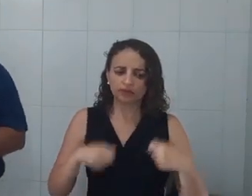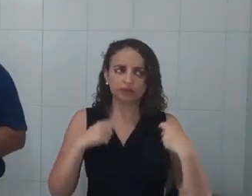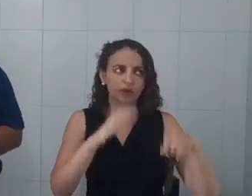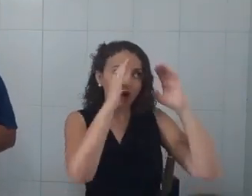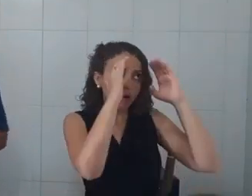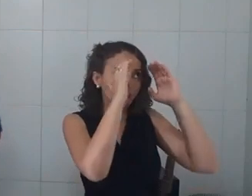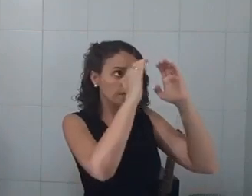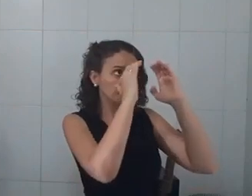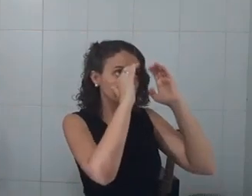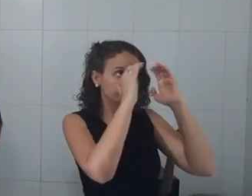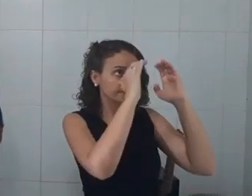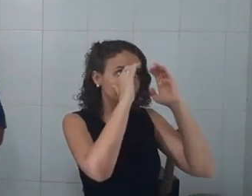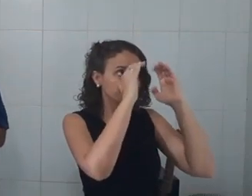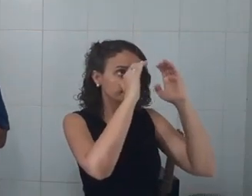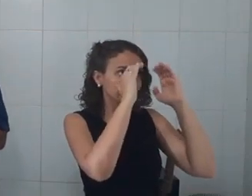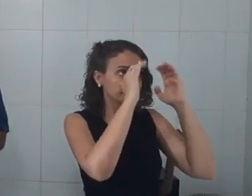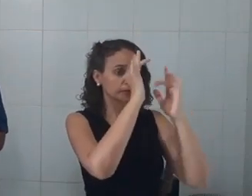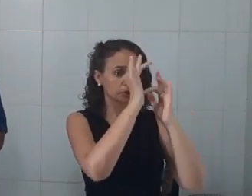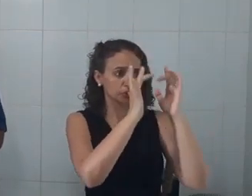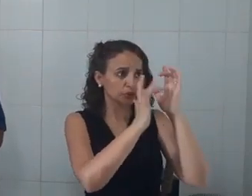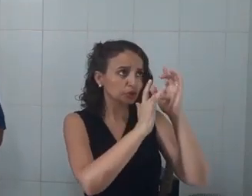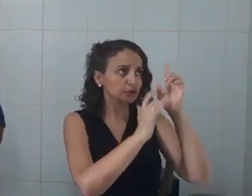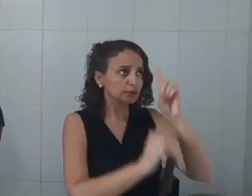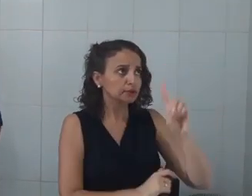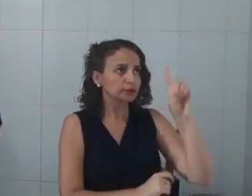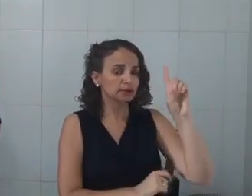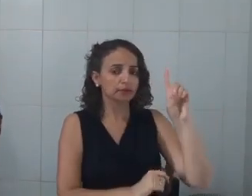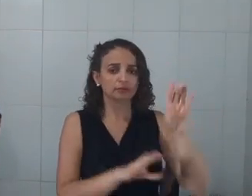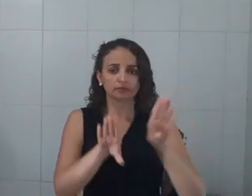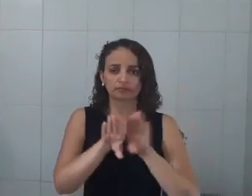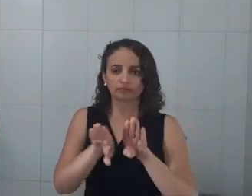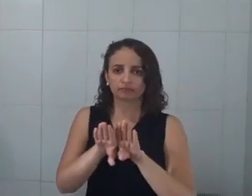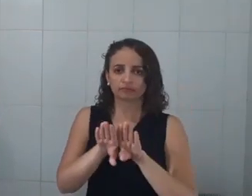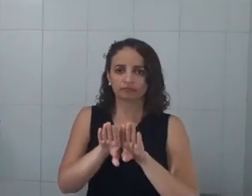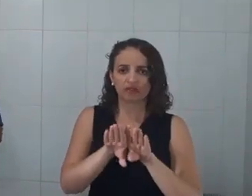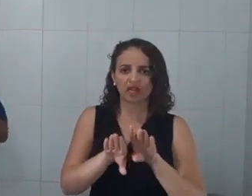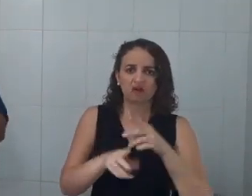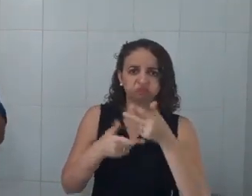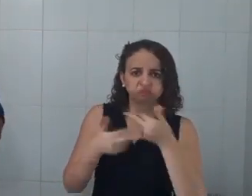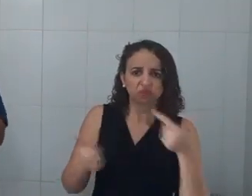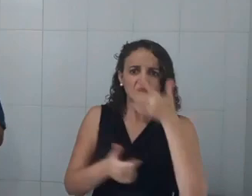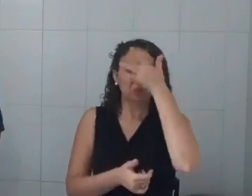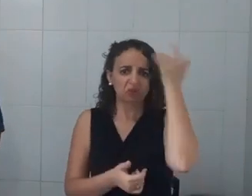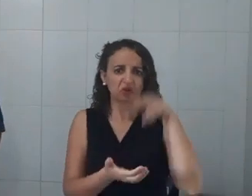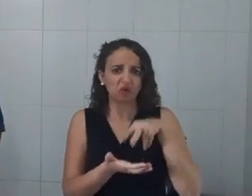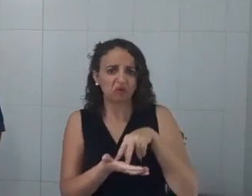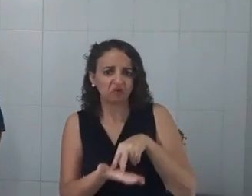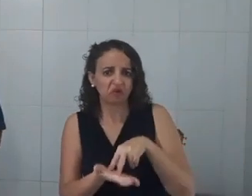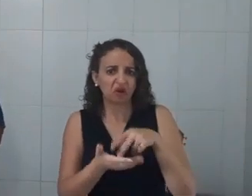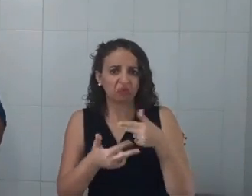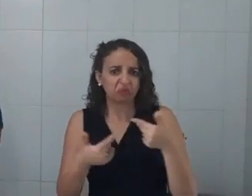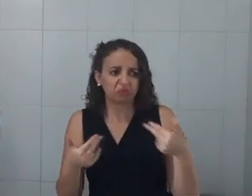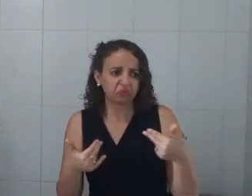e em Jesus Cristo. Muitas pessoas têm firmado a sua fé, firmado as suas coisas em outras